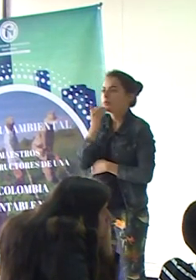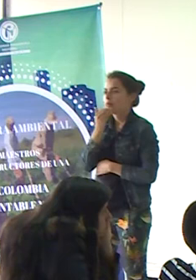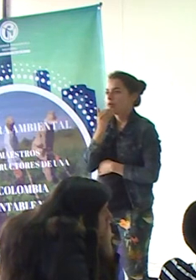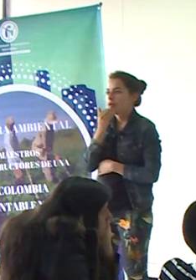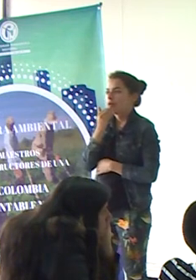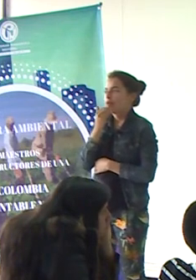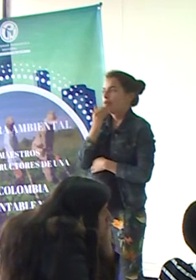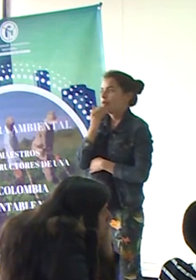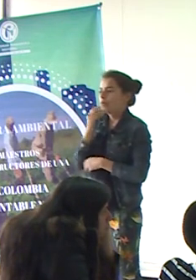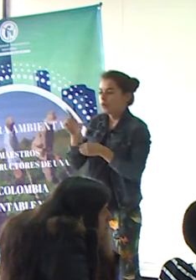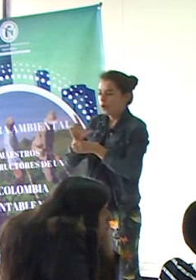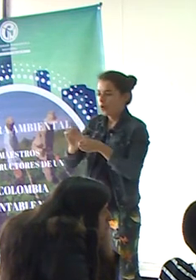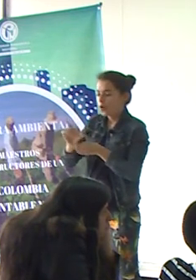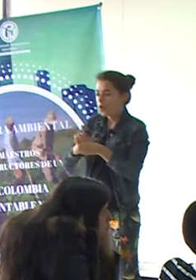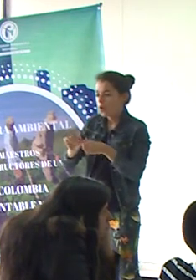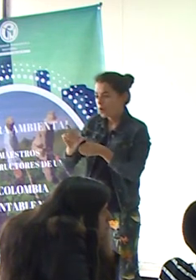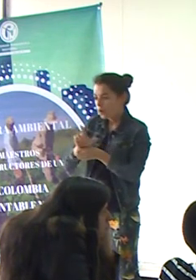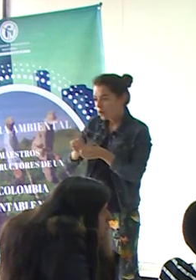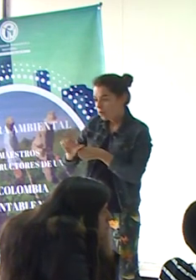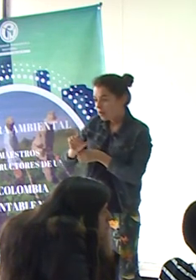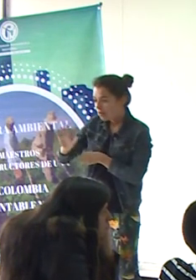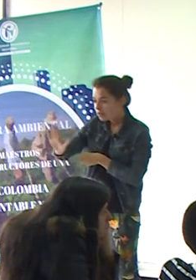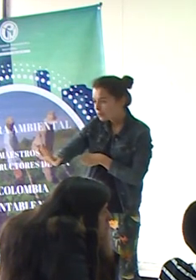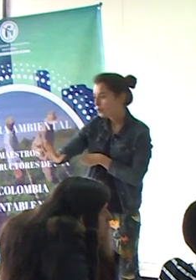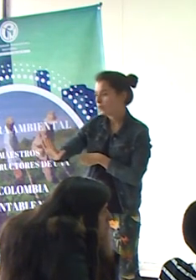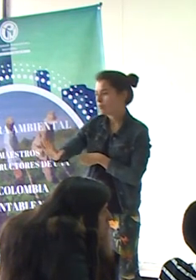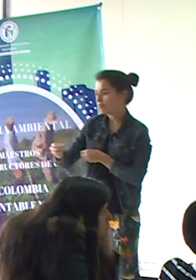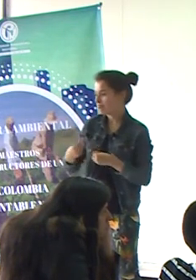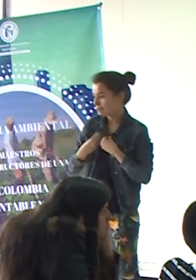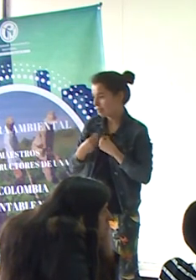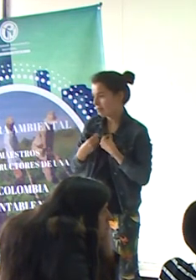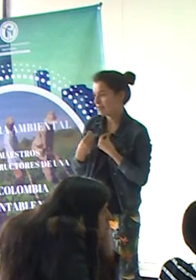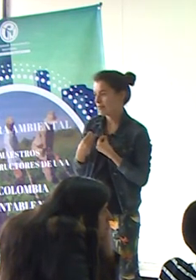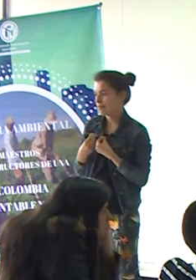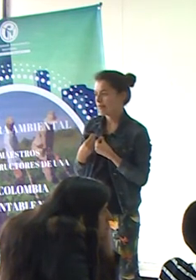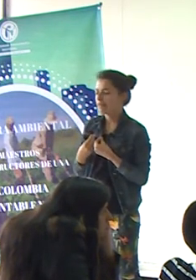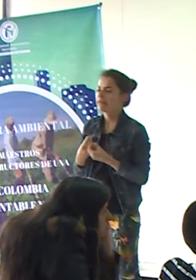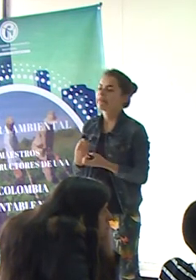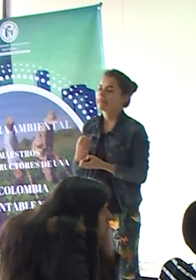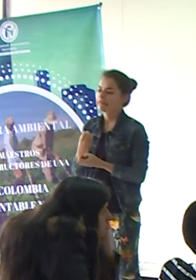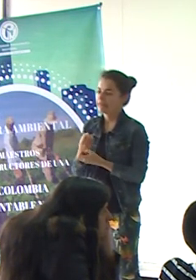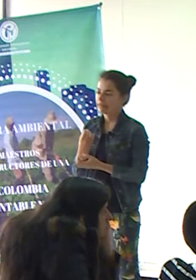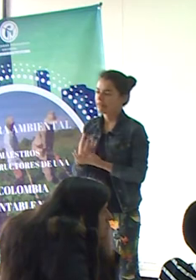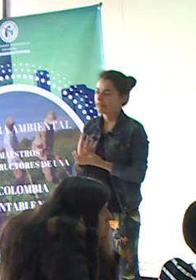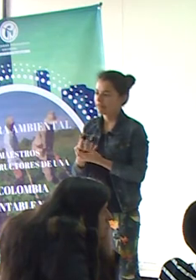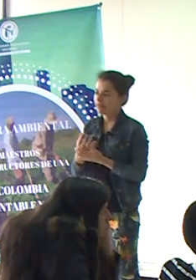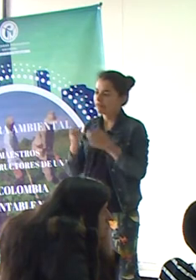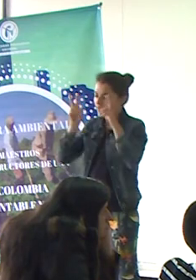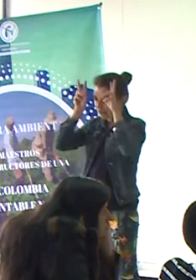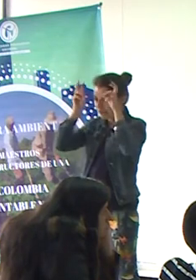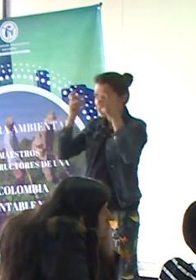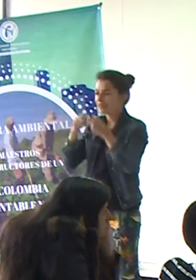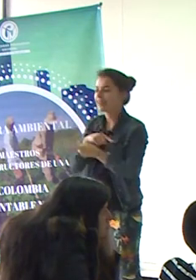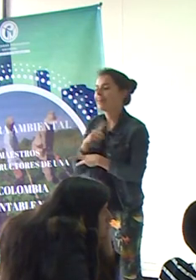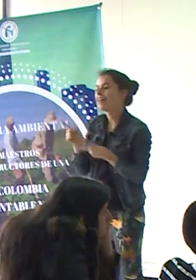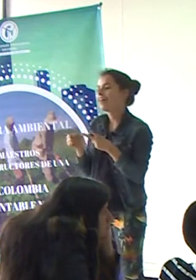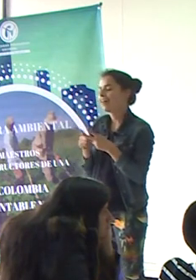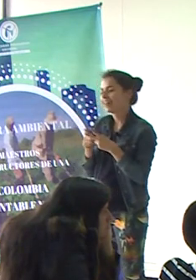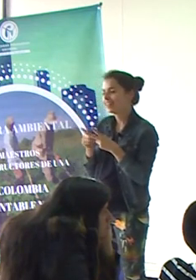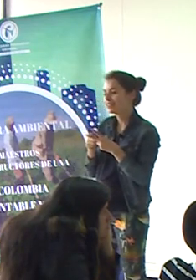localidad que usted vive por ejemplo si usted cree que el territorio va a ser el planeta entonces